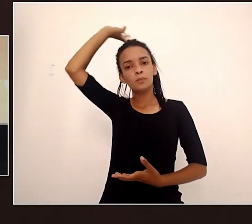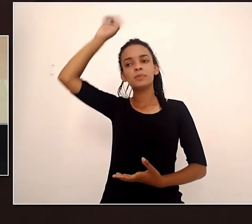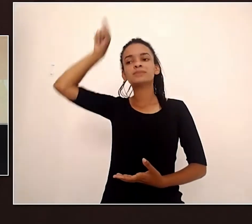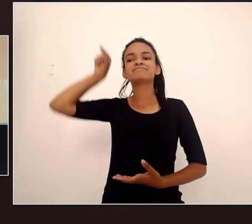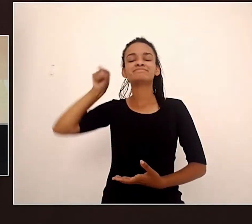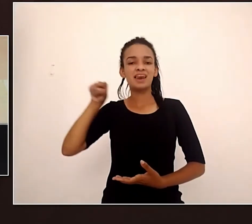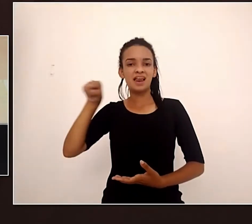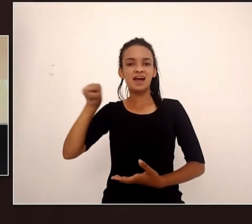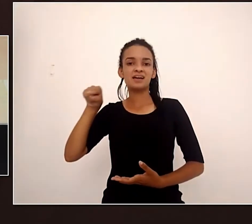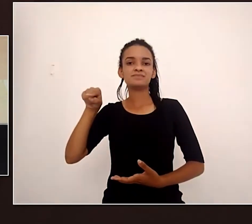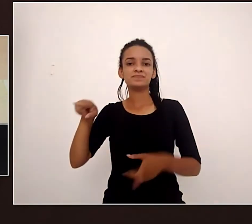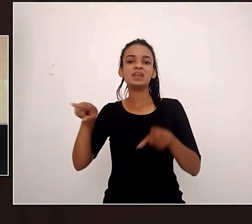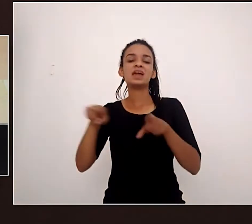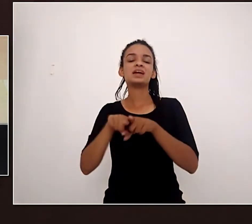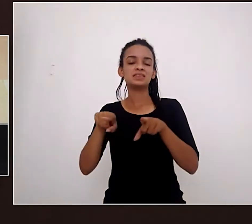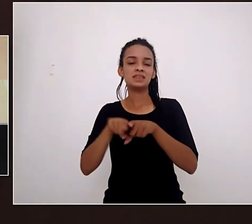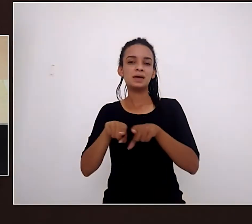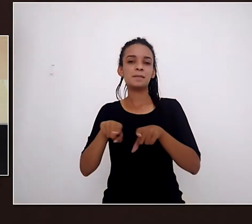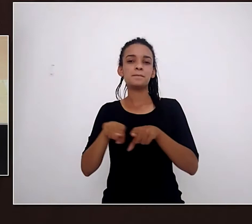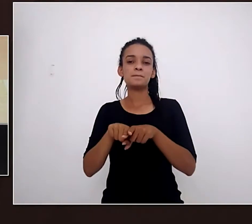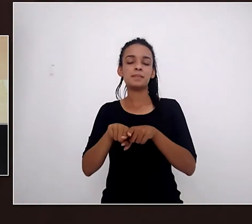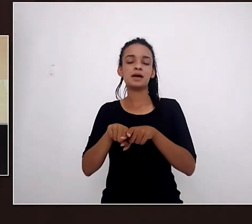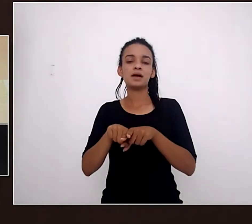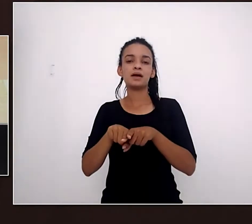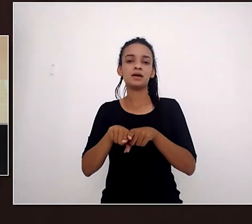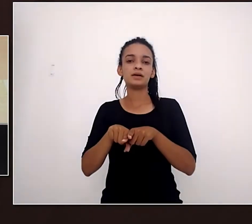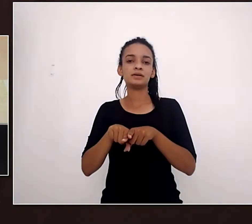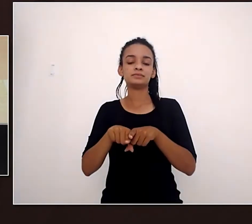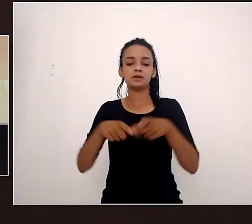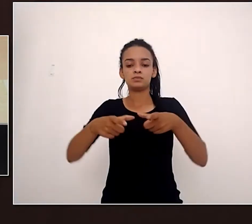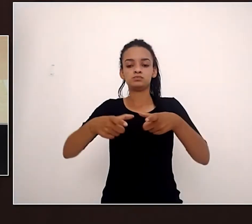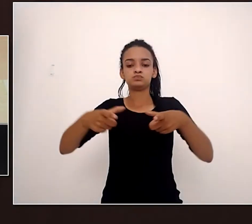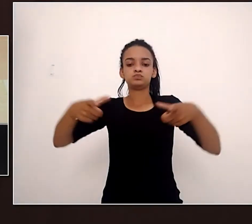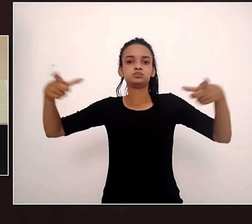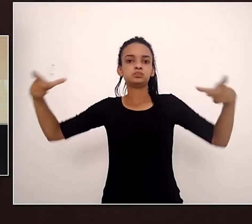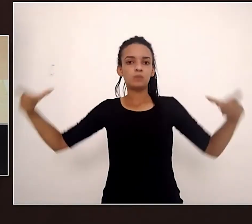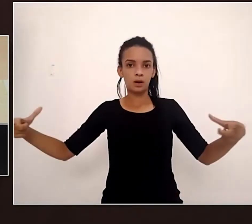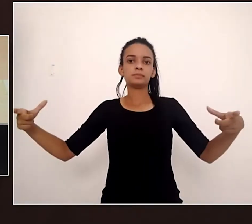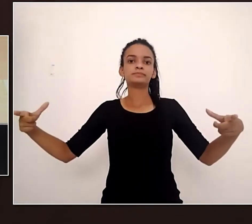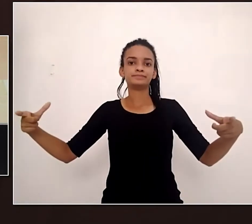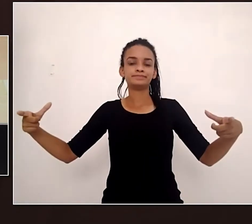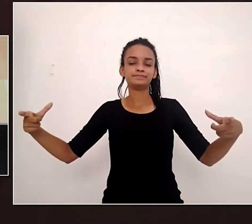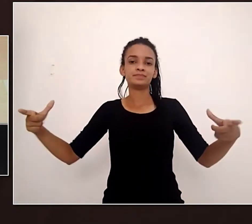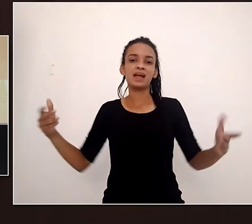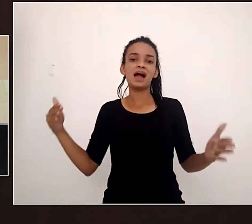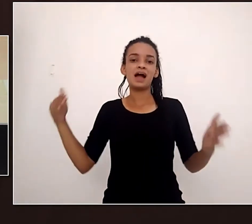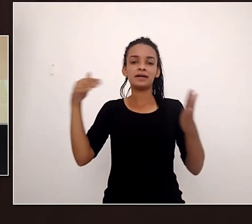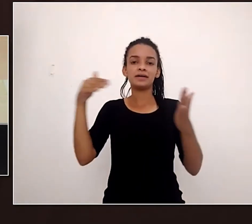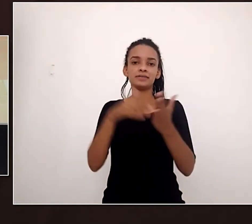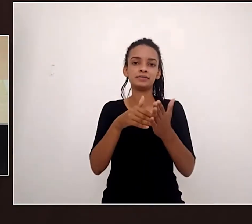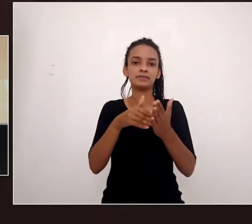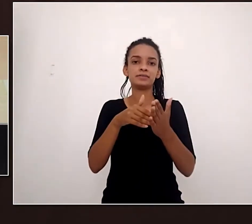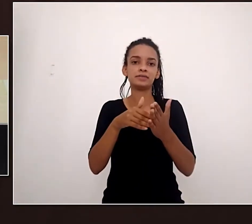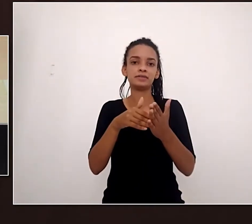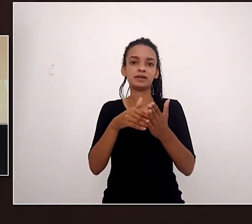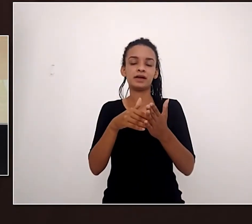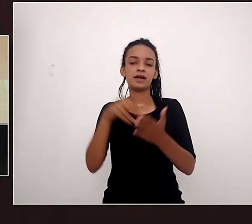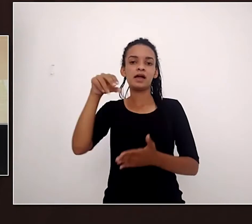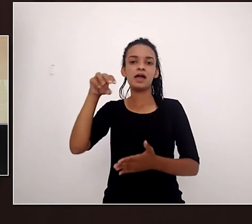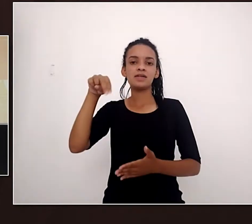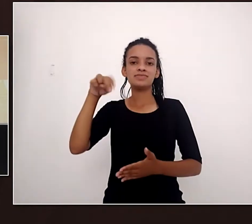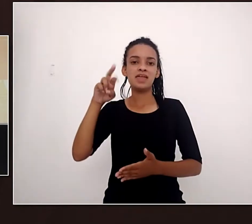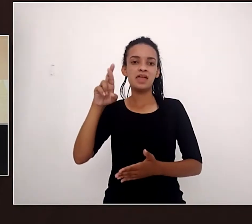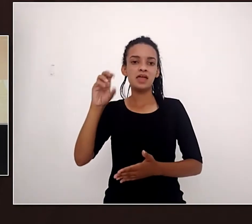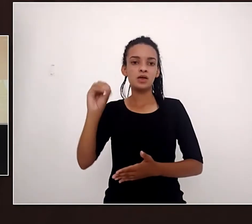império e durou até o final da vida do tirano, tá? Isso foi